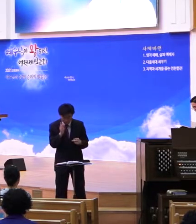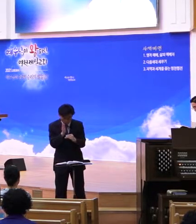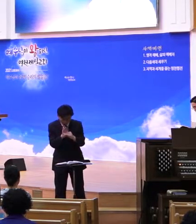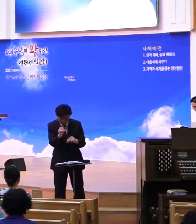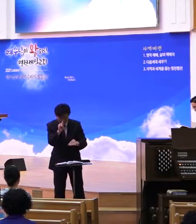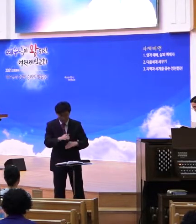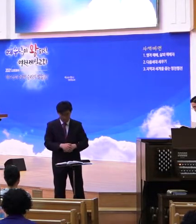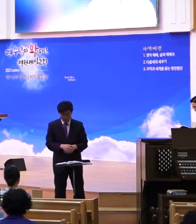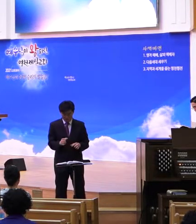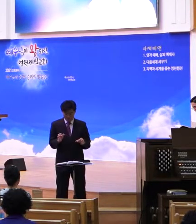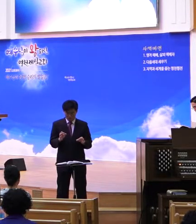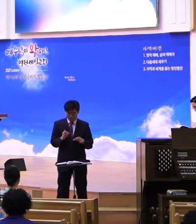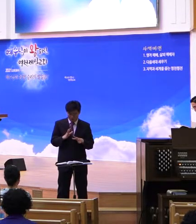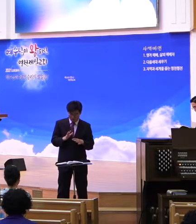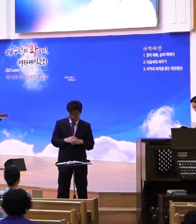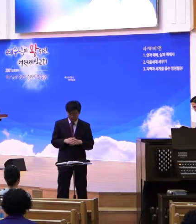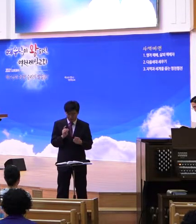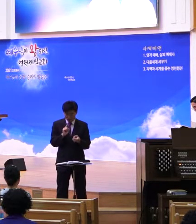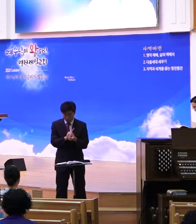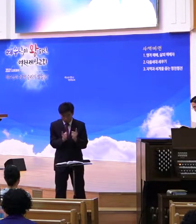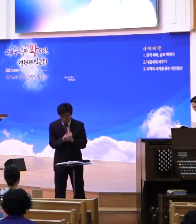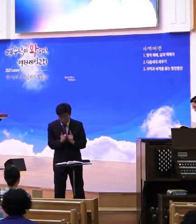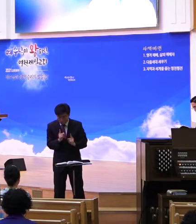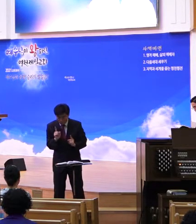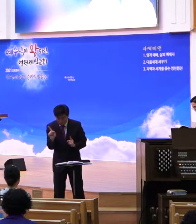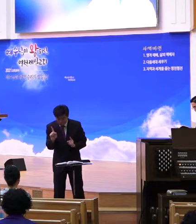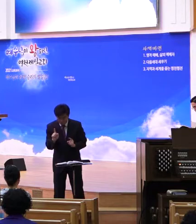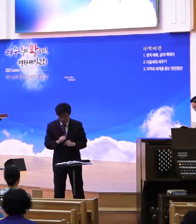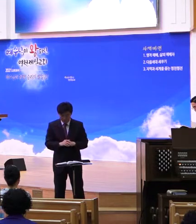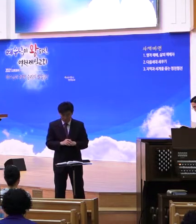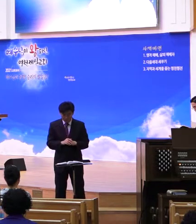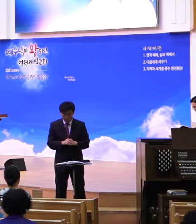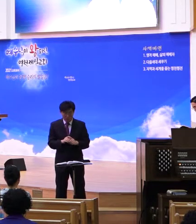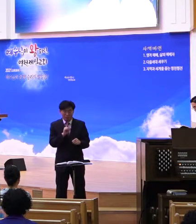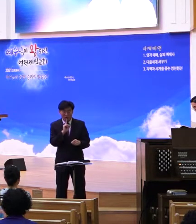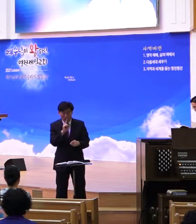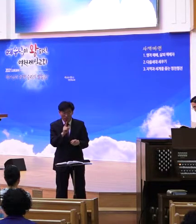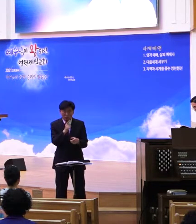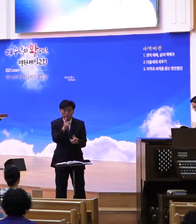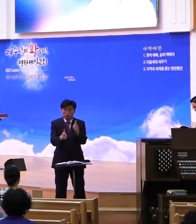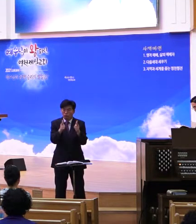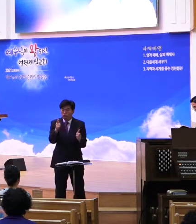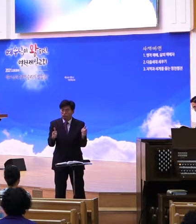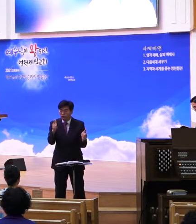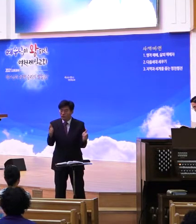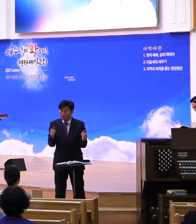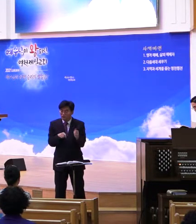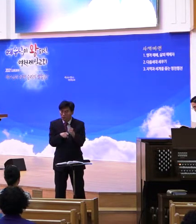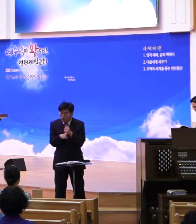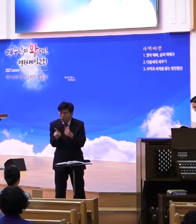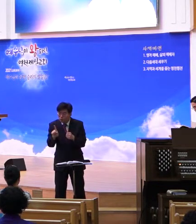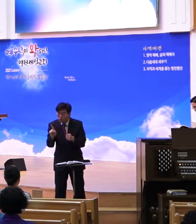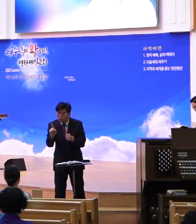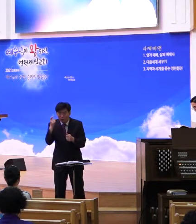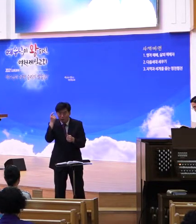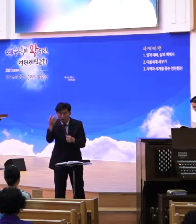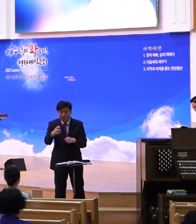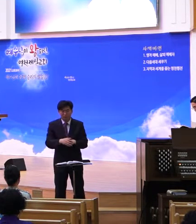다 놀라며 당황하여 서로 이르되 이 어찌 된 일이냐 하며 또 어떤 이들은 조롱하여